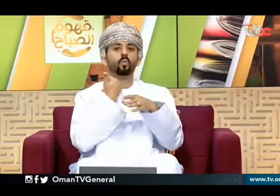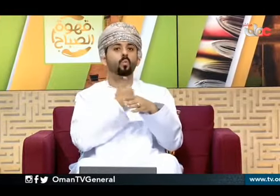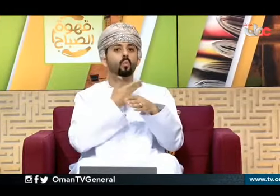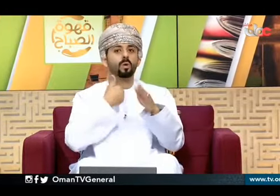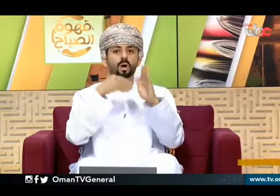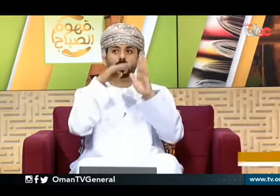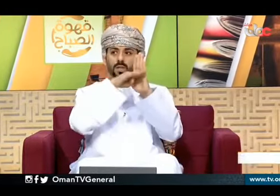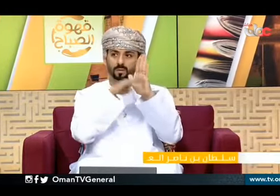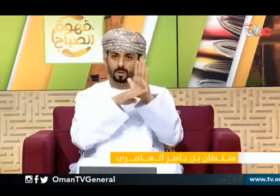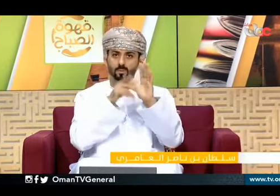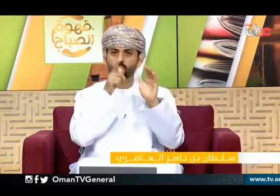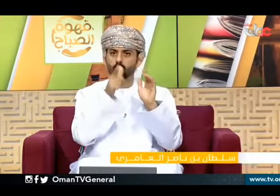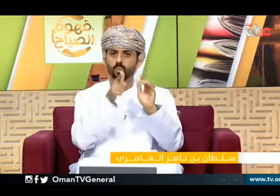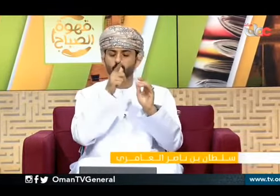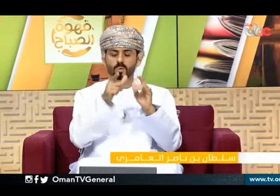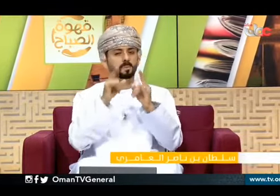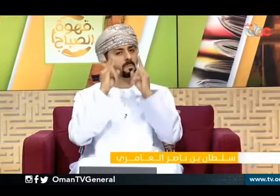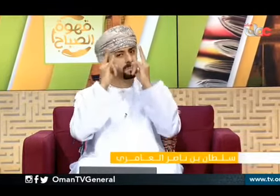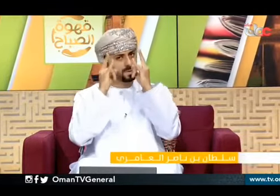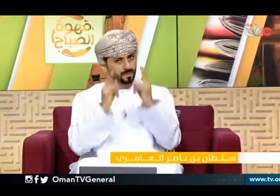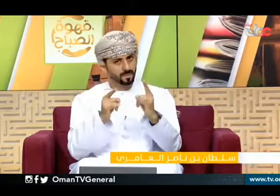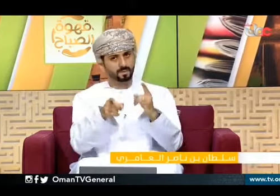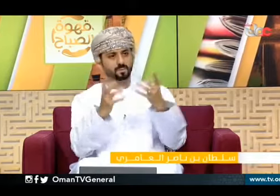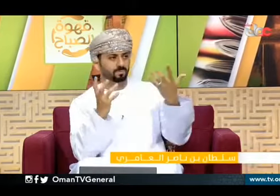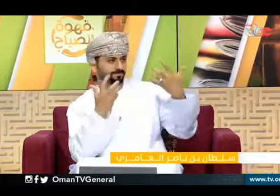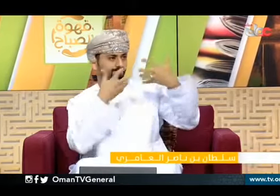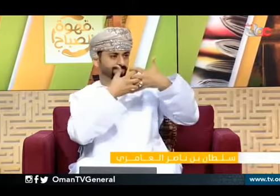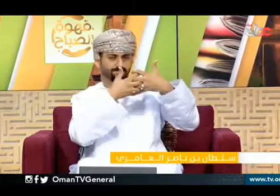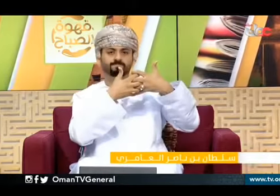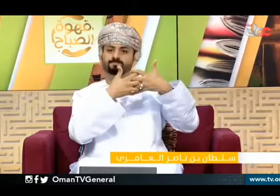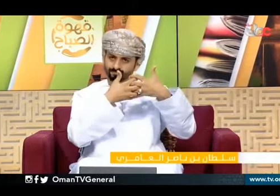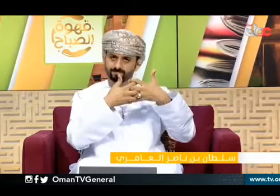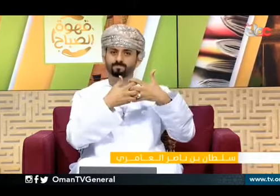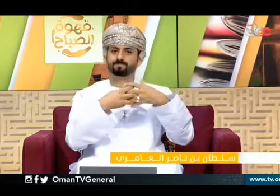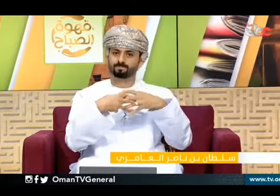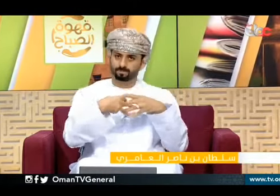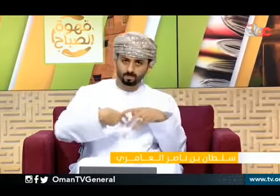الذي قالها بالنسبة للإجراءات الوقائية الخاصة